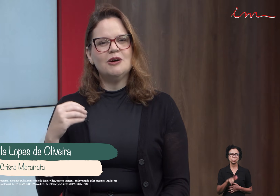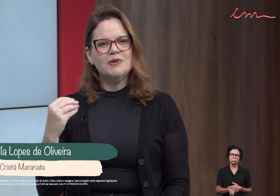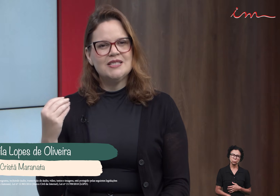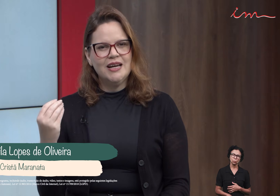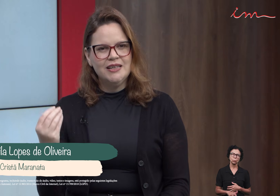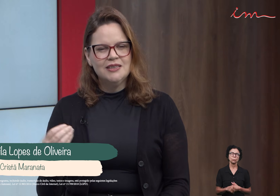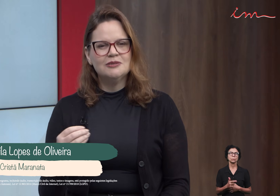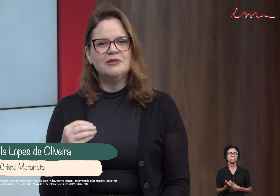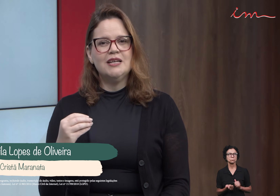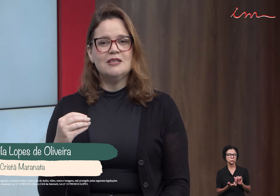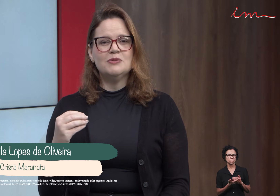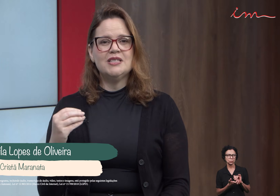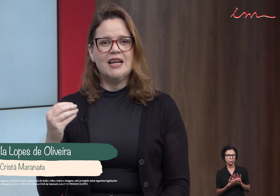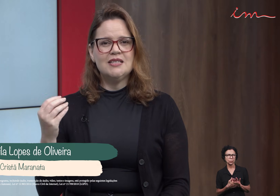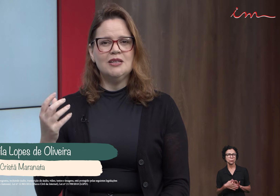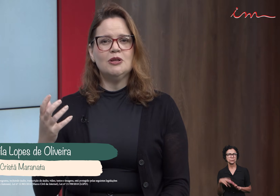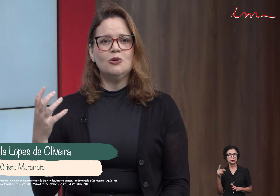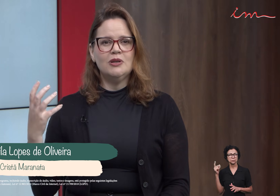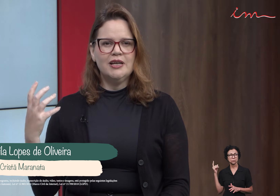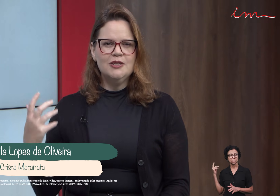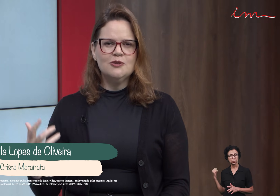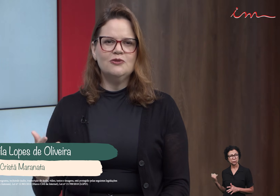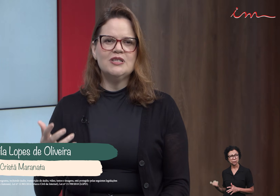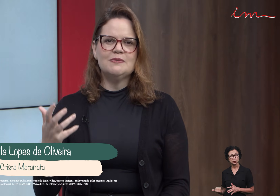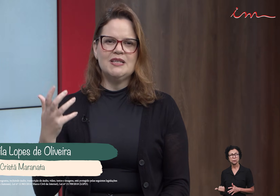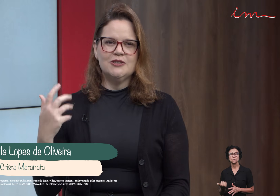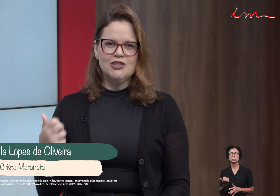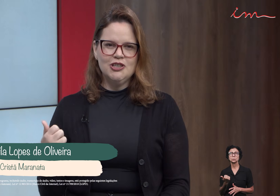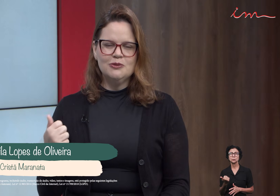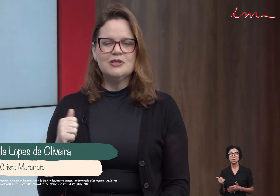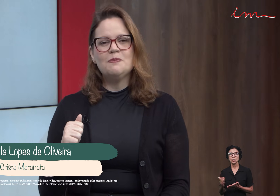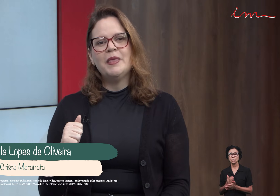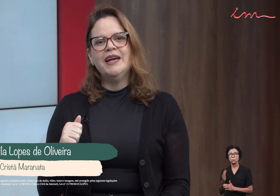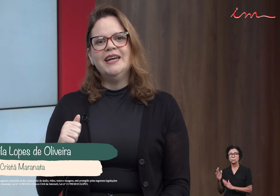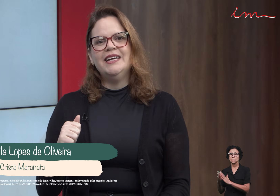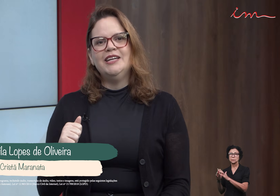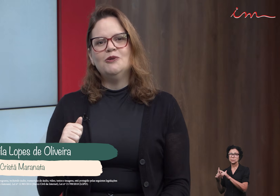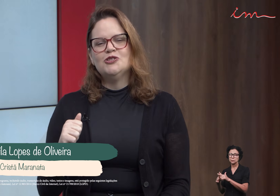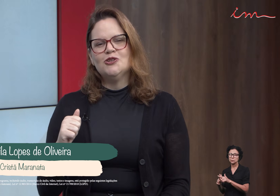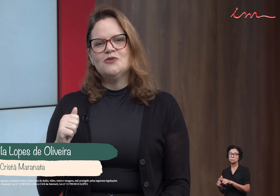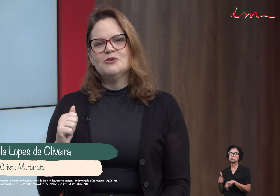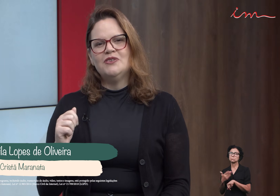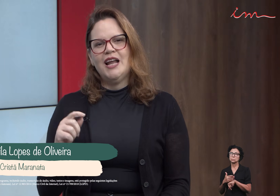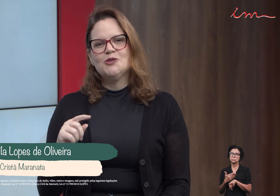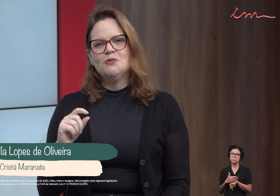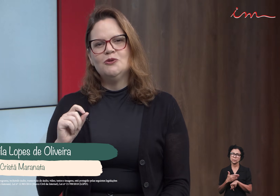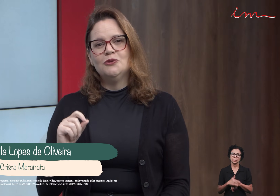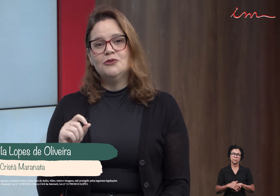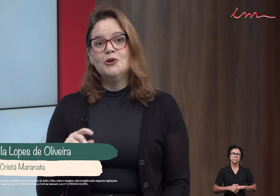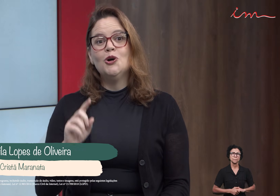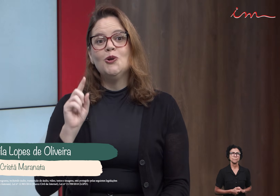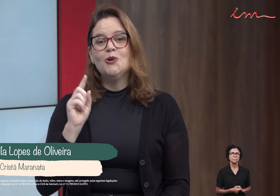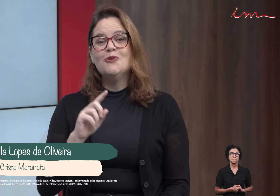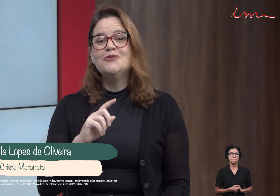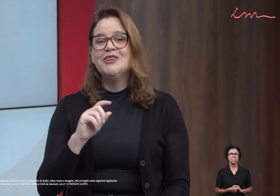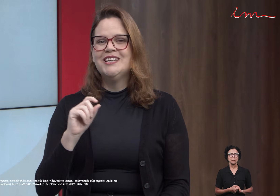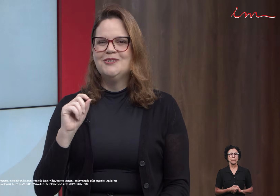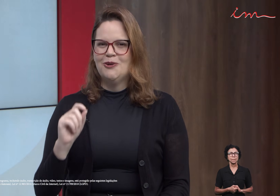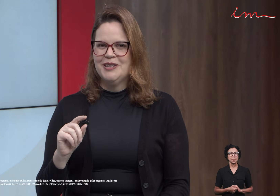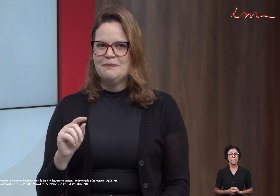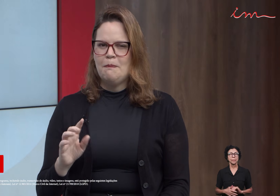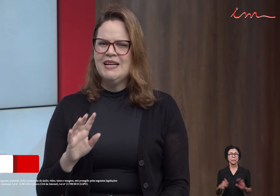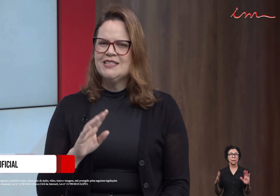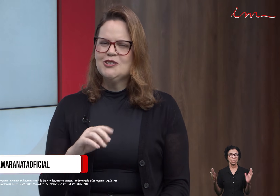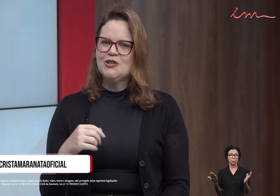também estão ensaiando, né? Estamos trazendo à tona aqueles louvores mais antigos e hoje nós vamos falar sobre o louvor, louvor